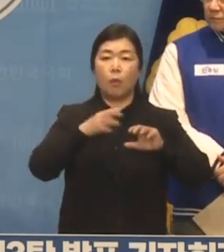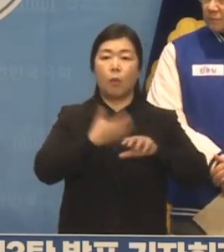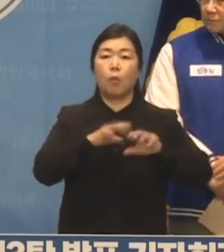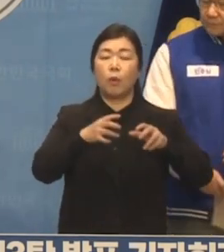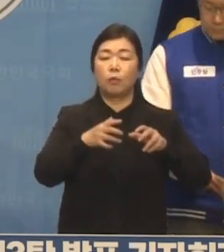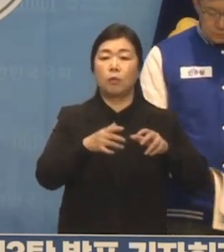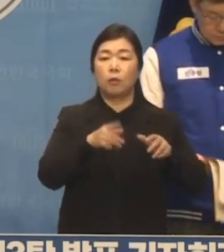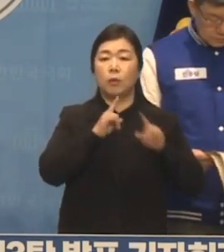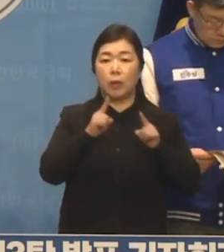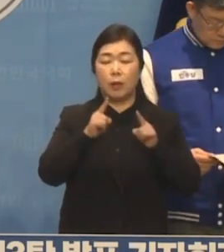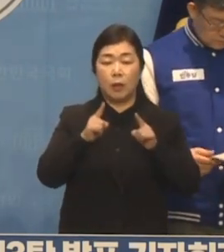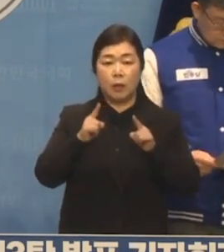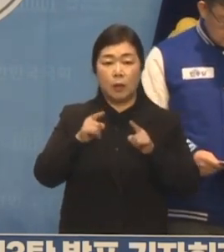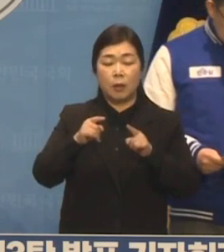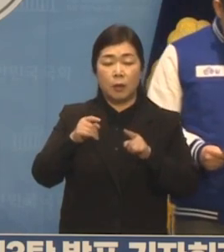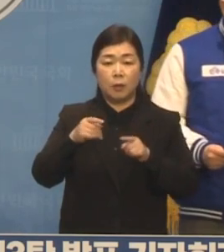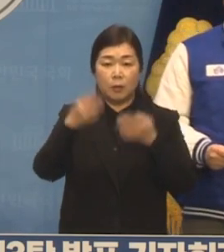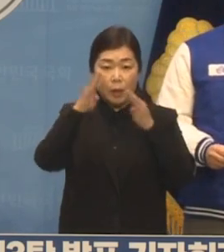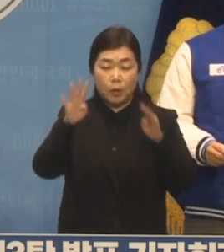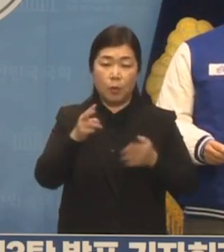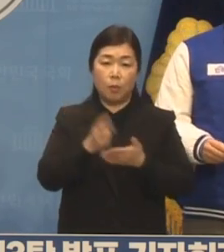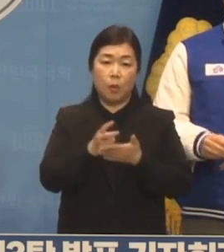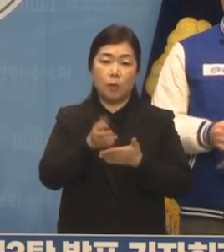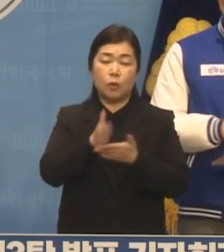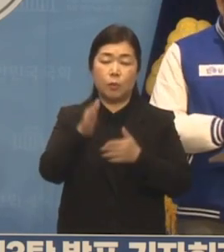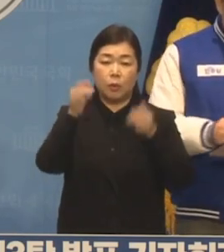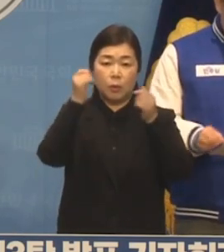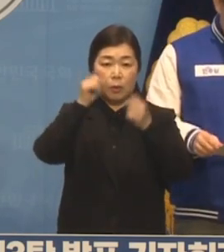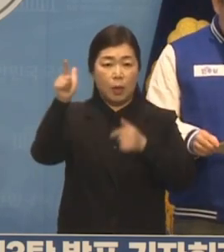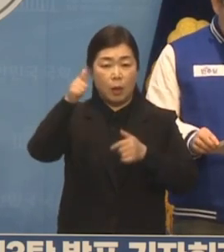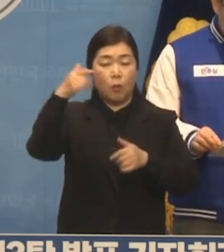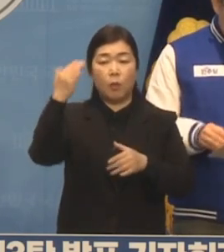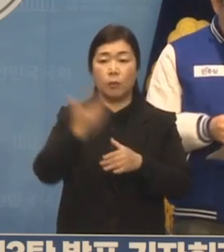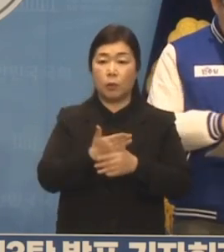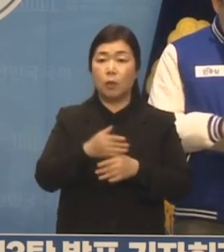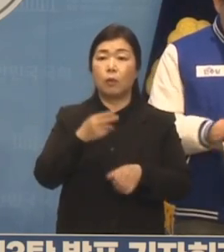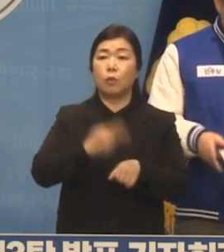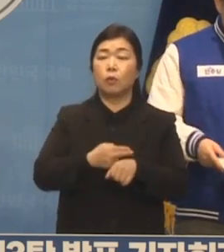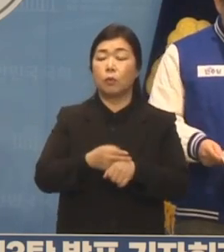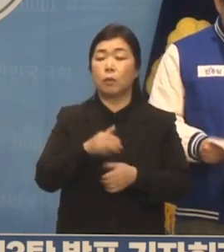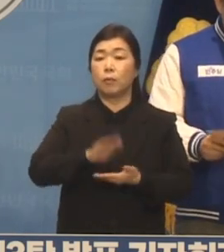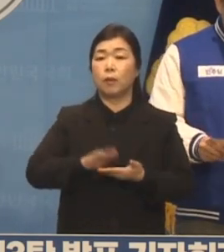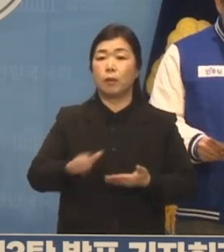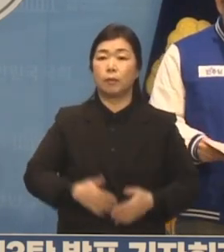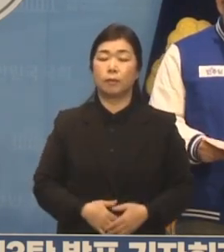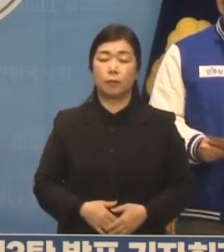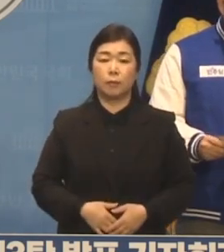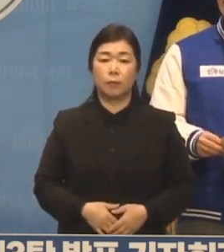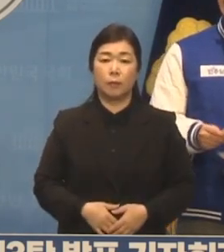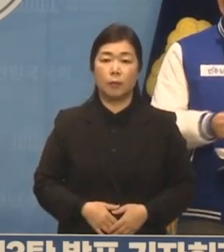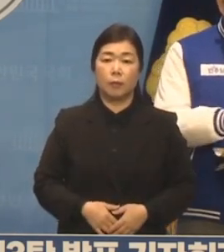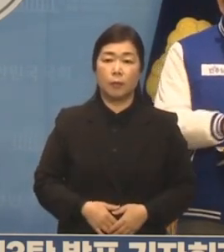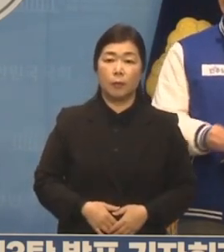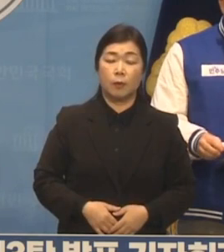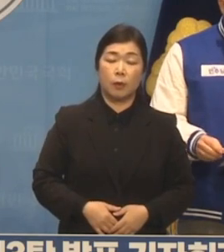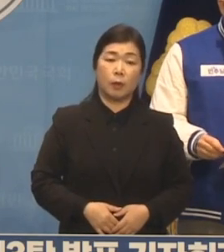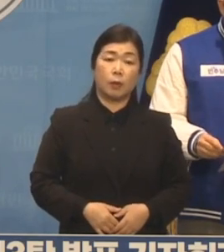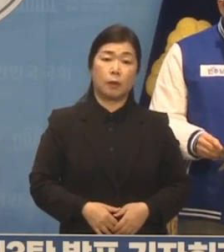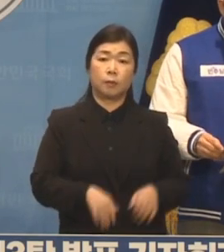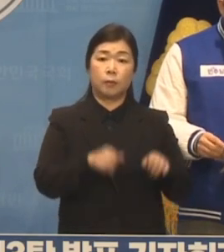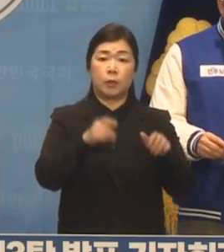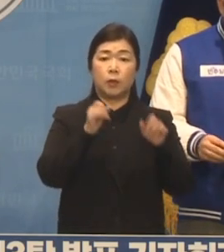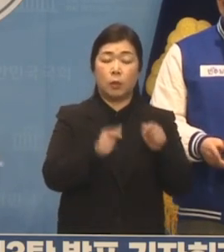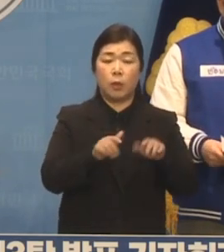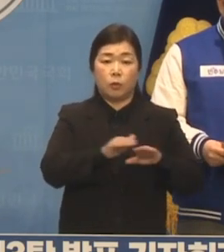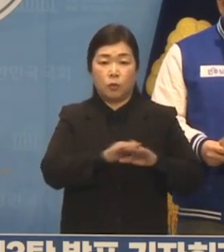한국외국어대 법학전문대학원 정한중입니다. 견제와 균형의 민주주의 원리를 구현하는 수사기소체계의